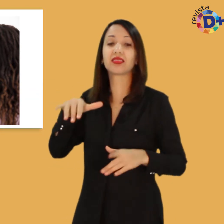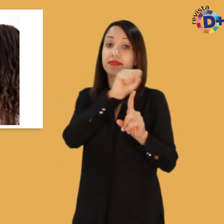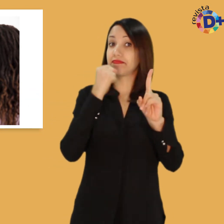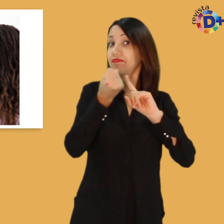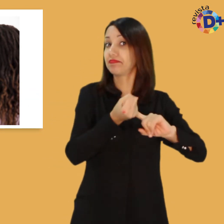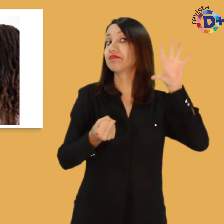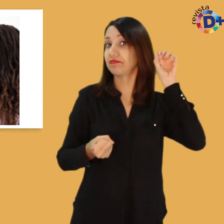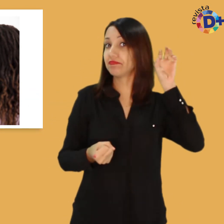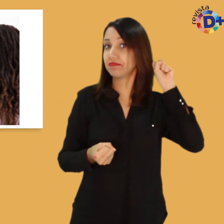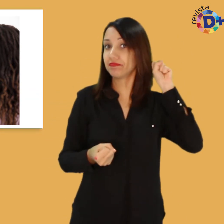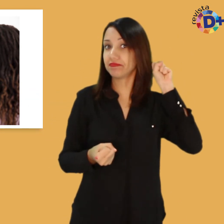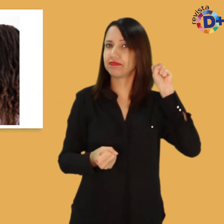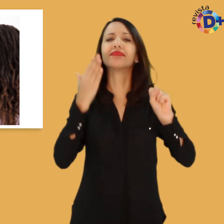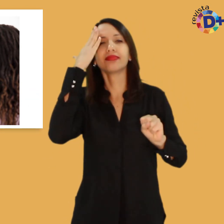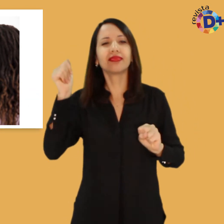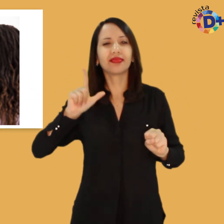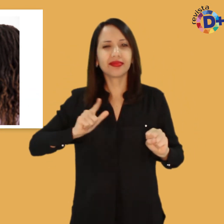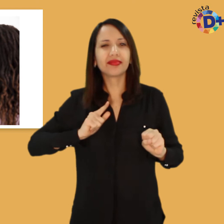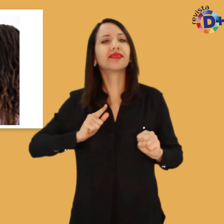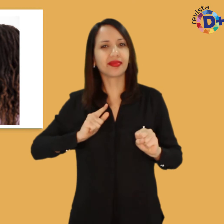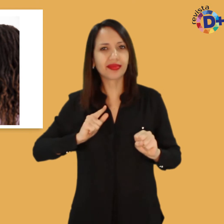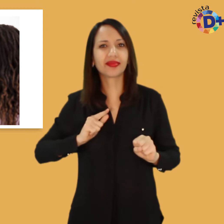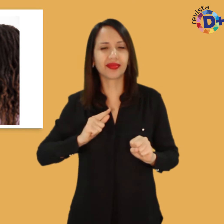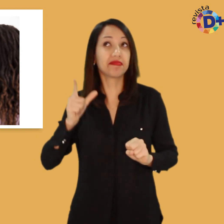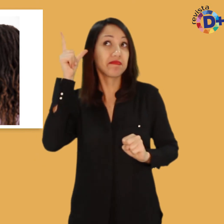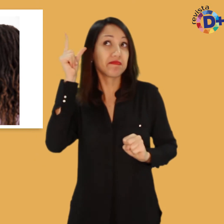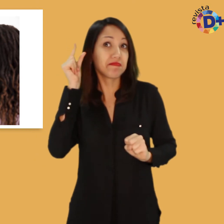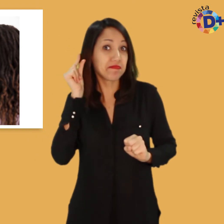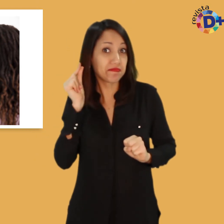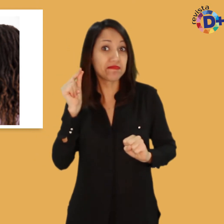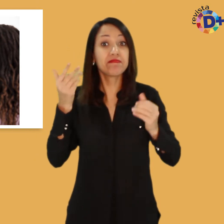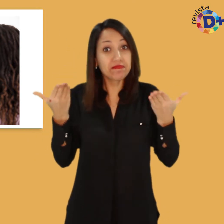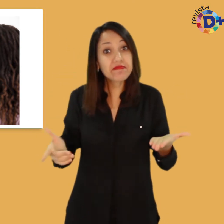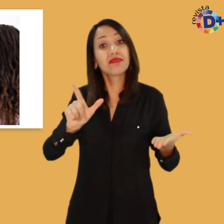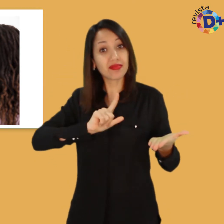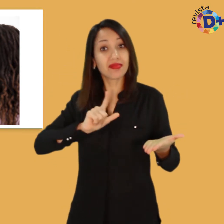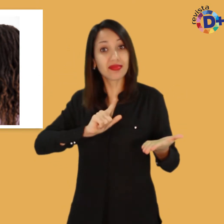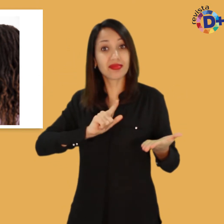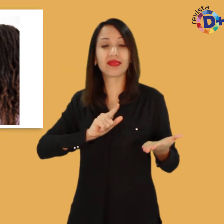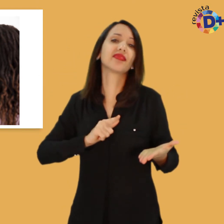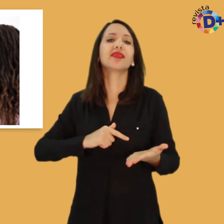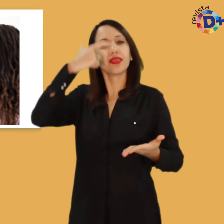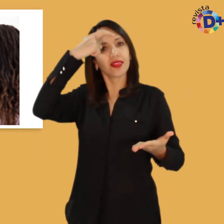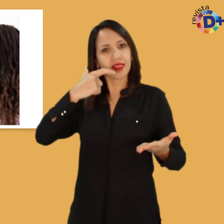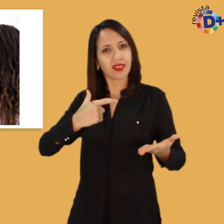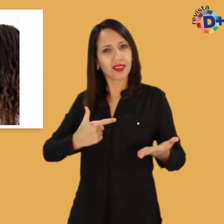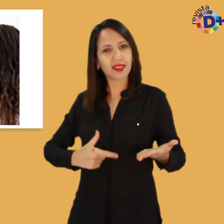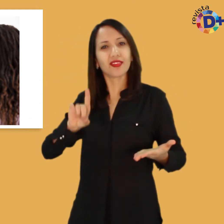ouvinte. Sabemos que a falta da audição pode ser um fator que reduz o indivíduo ao atributo gerador